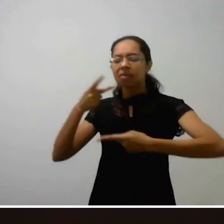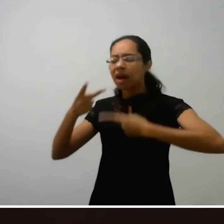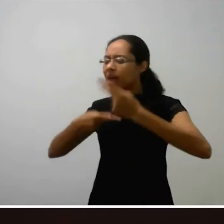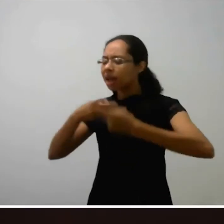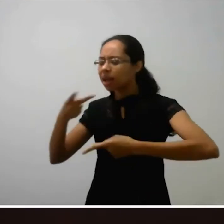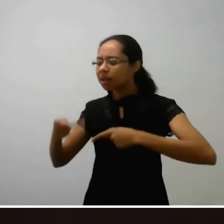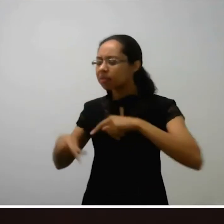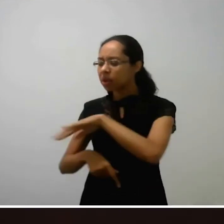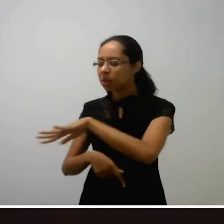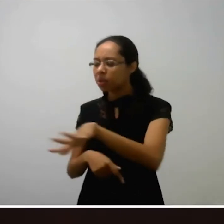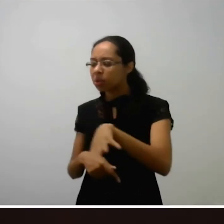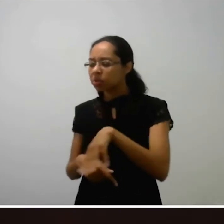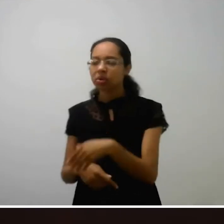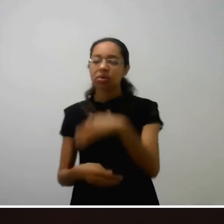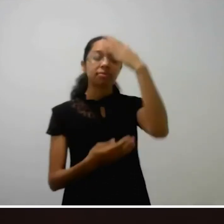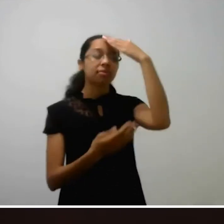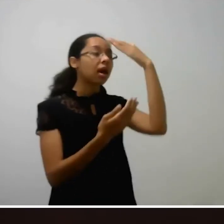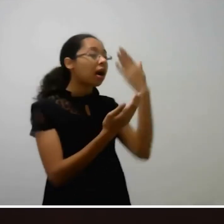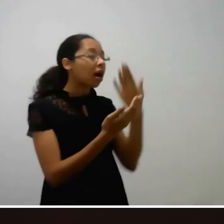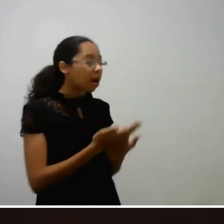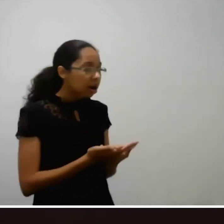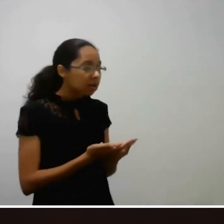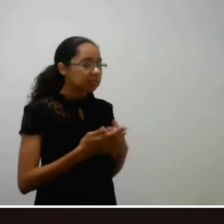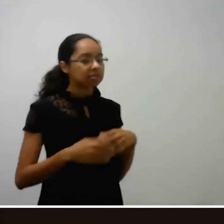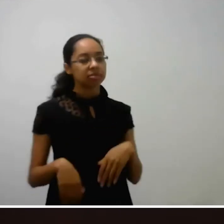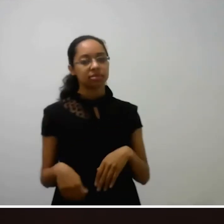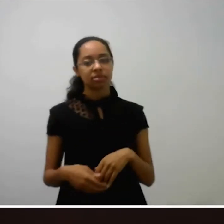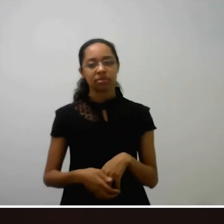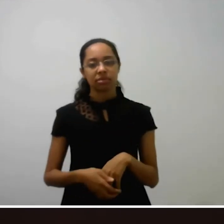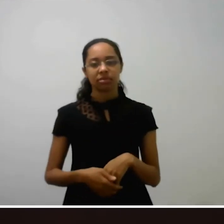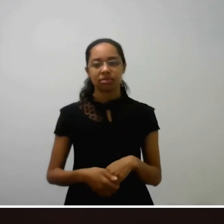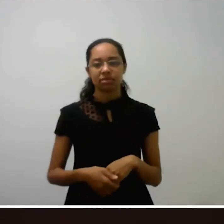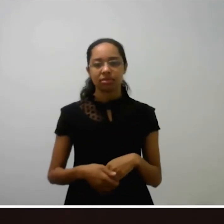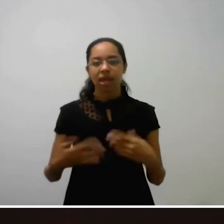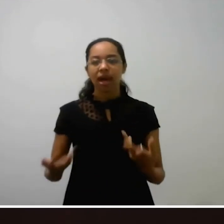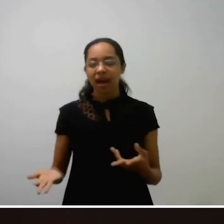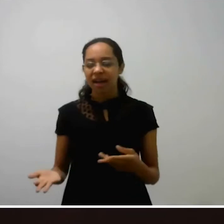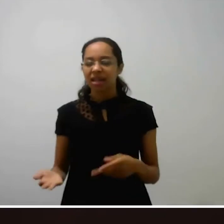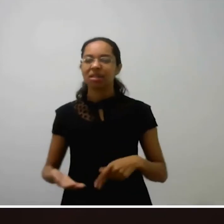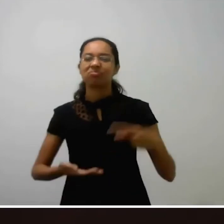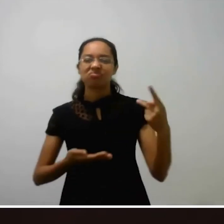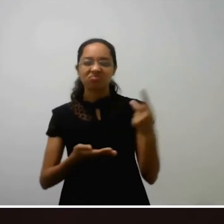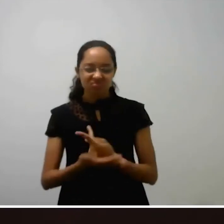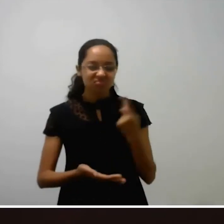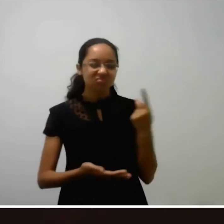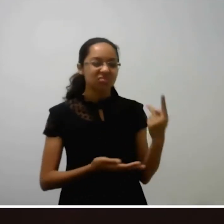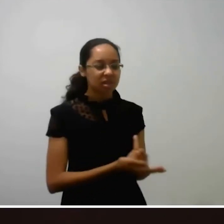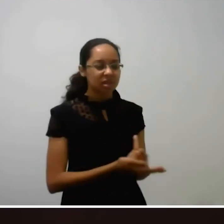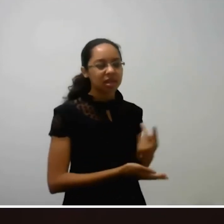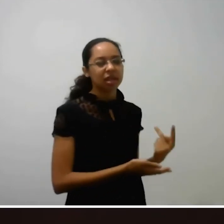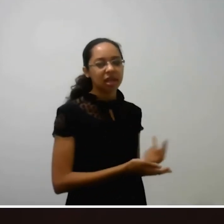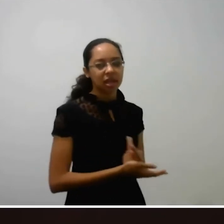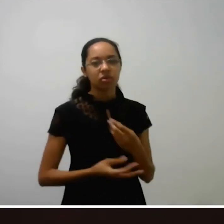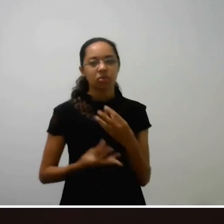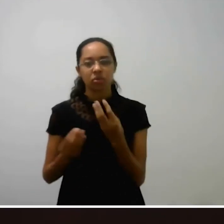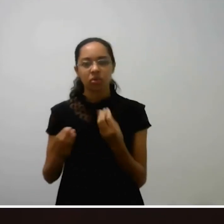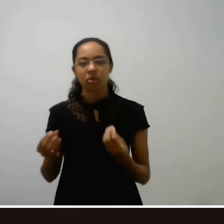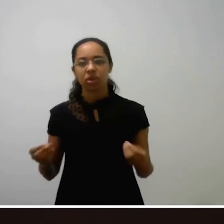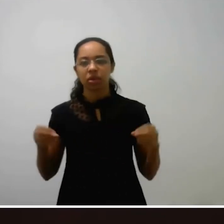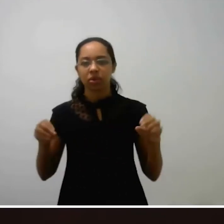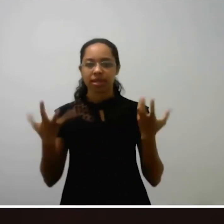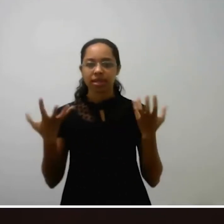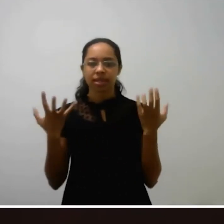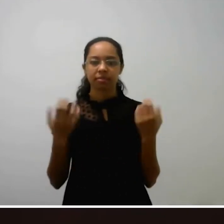surgem muitos e muitos erros. Então, Pedro Valdo, ele falou, pelo amor de Deus, a palavra de Deus é essencial para